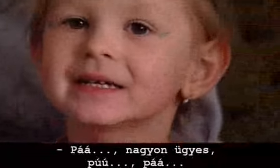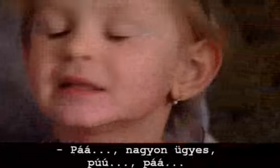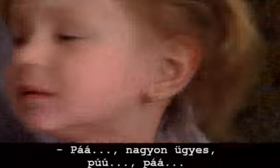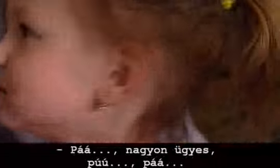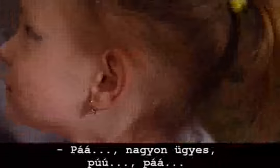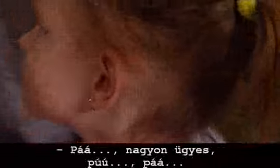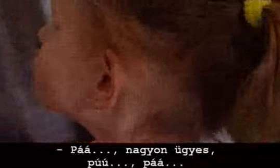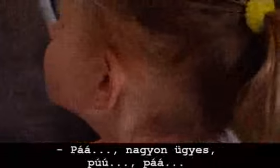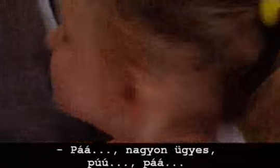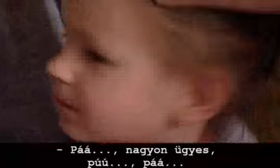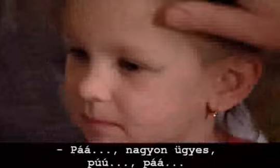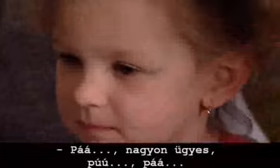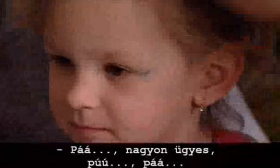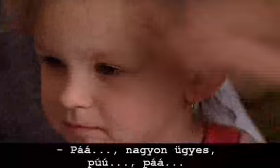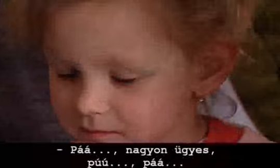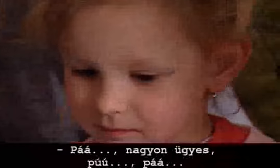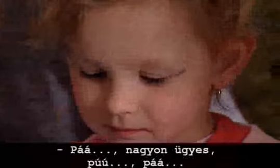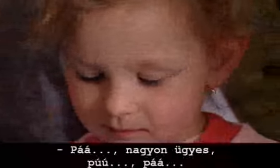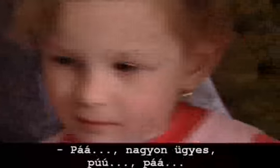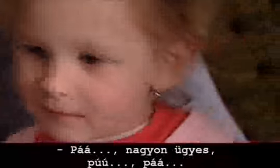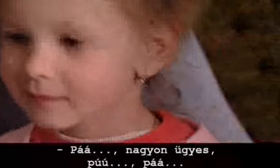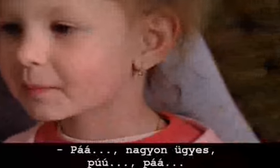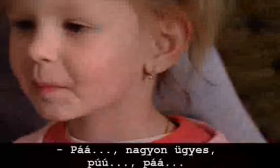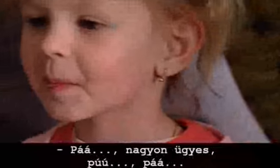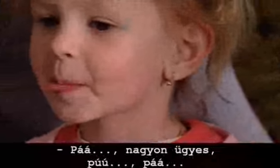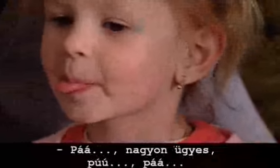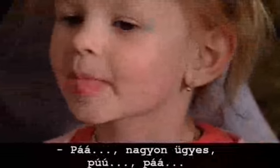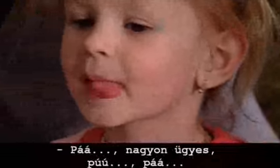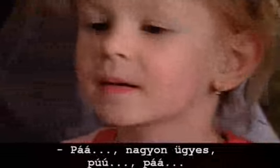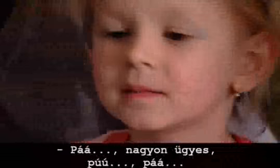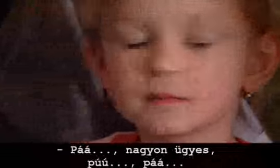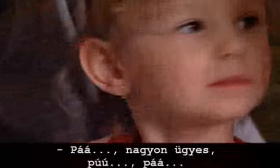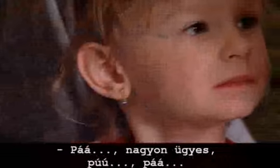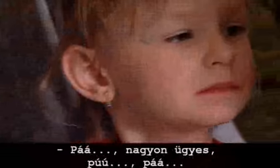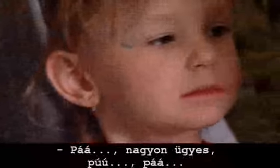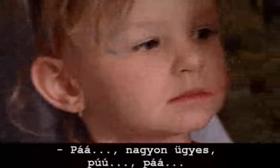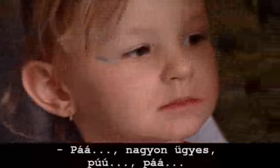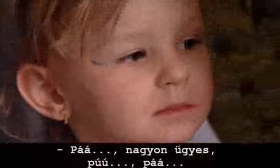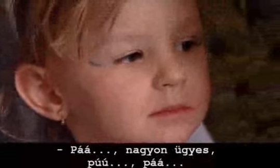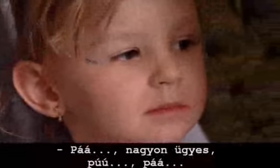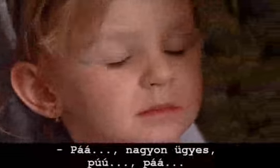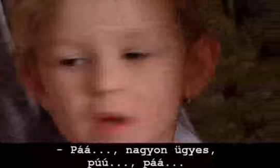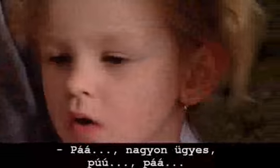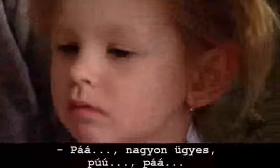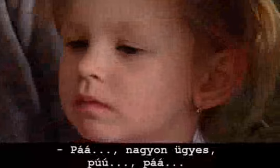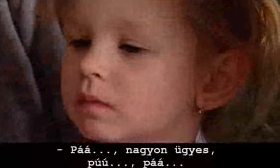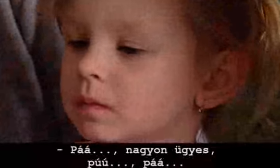Ez az! Nagyon ügyes! Még egyszer? Pú!